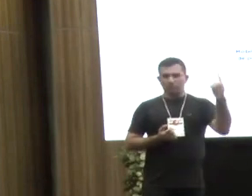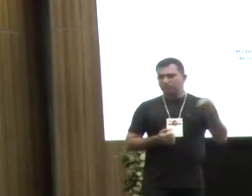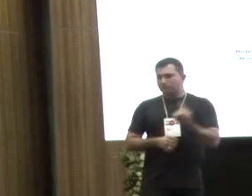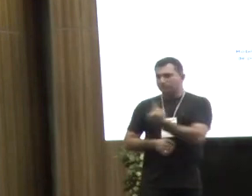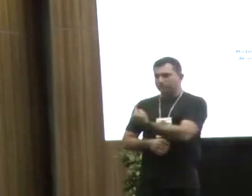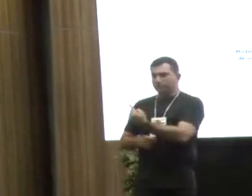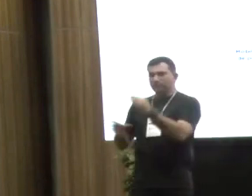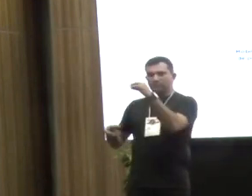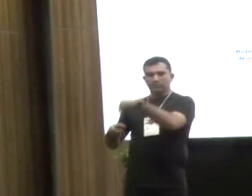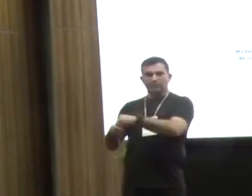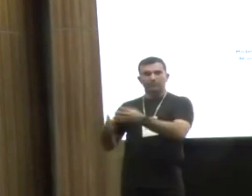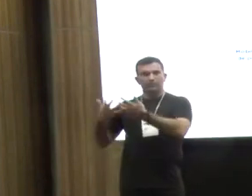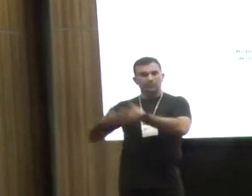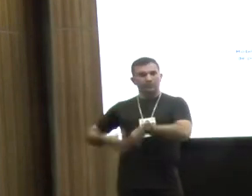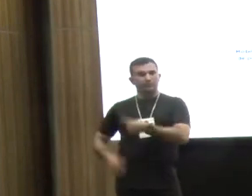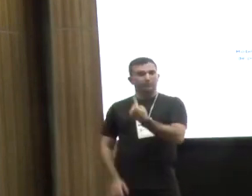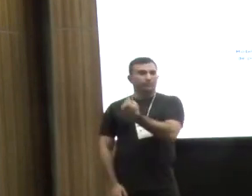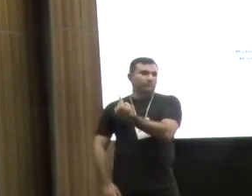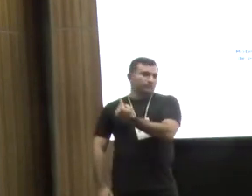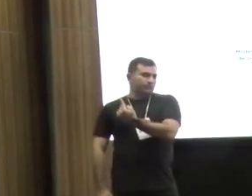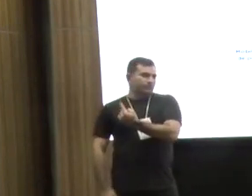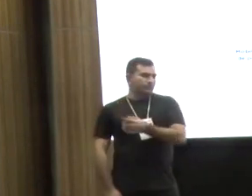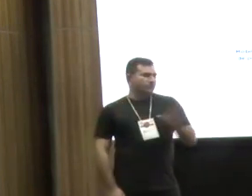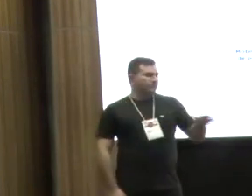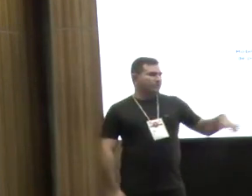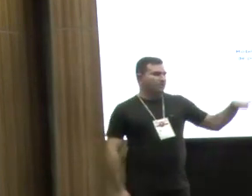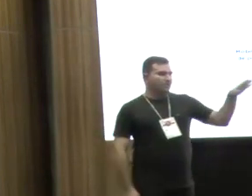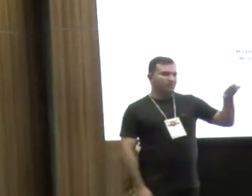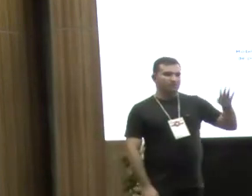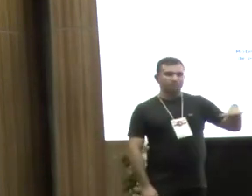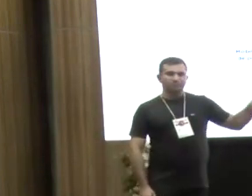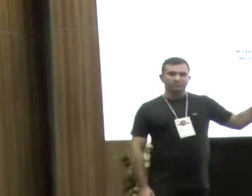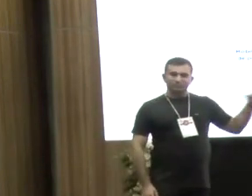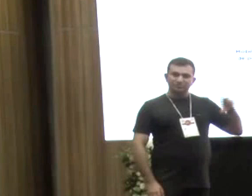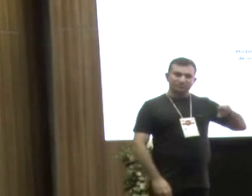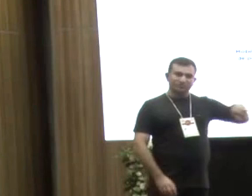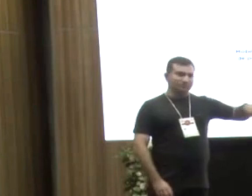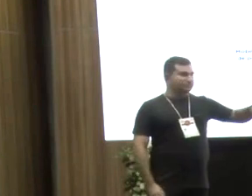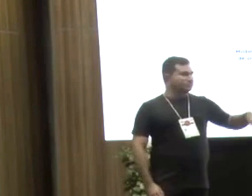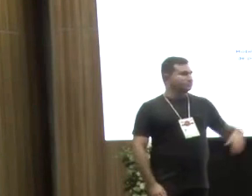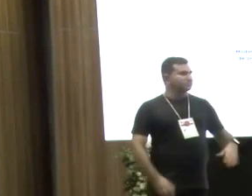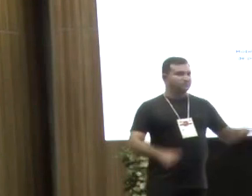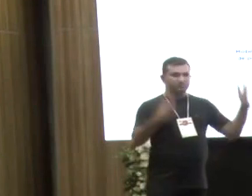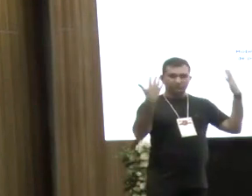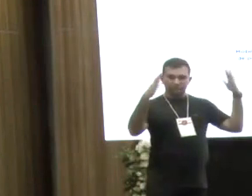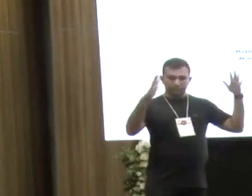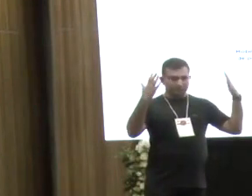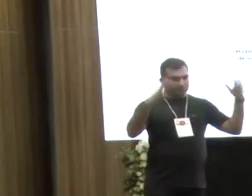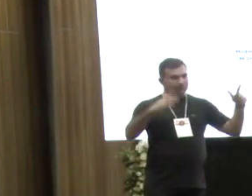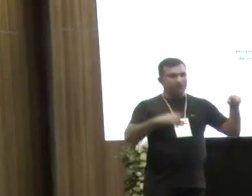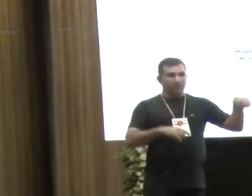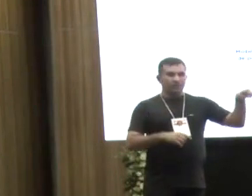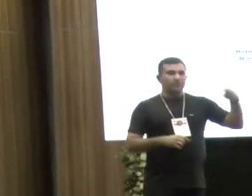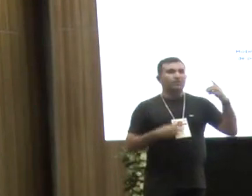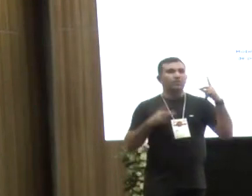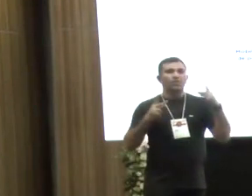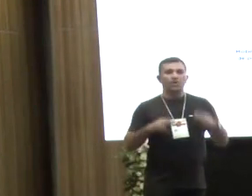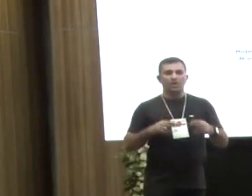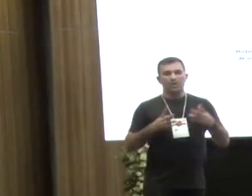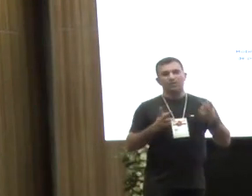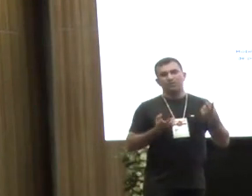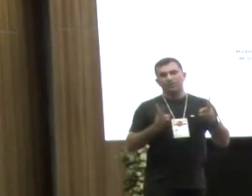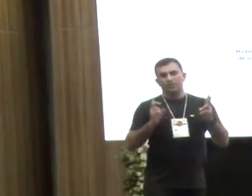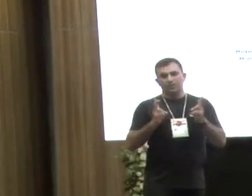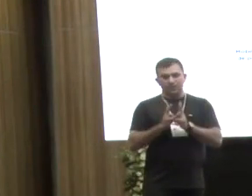aqui em época de aprovação no Instituto Federal. O povo comemora do mesmo jeito da UFRN, que o filho